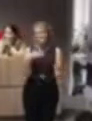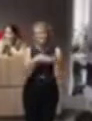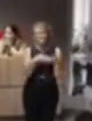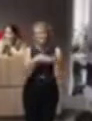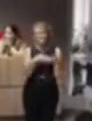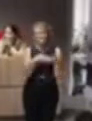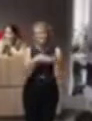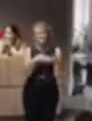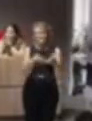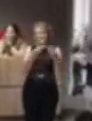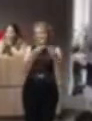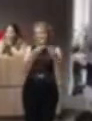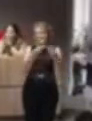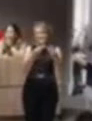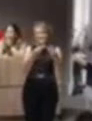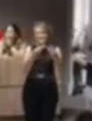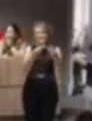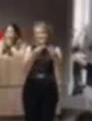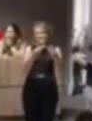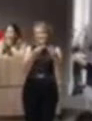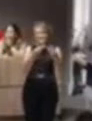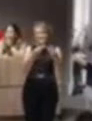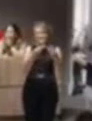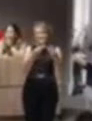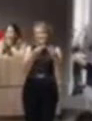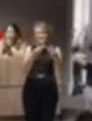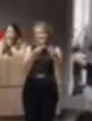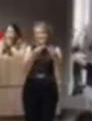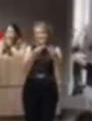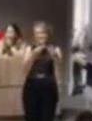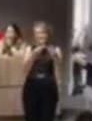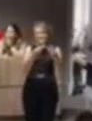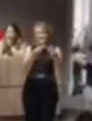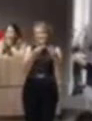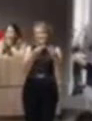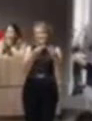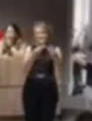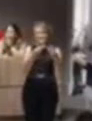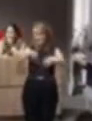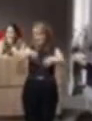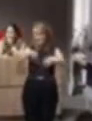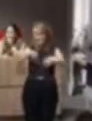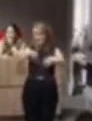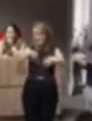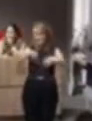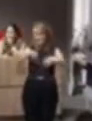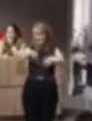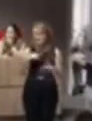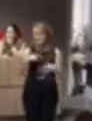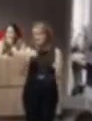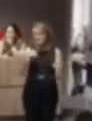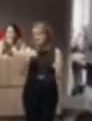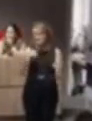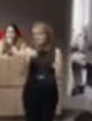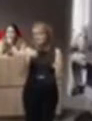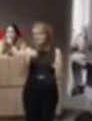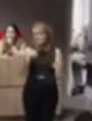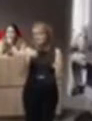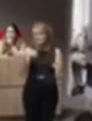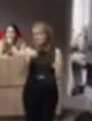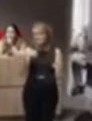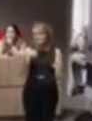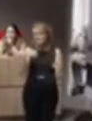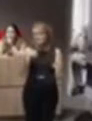perda. Assim, nós temos que aceitar que nós temos limites, né? E assim, o judiciário tem um limite, que precisa repensar como essas internações compulsórias